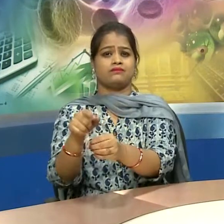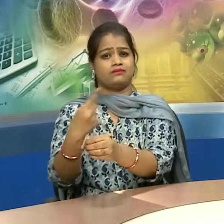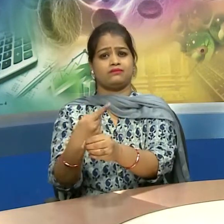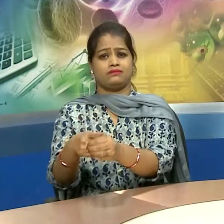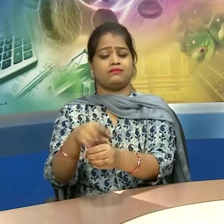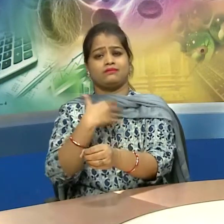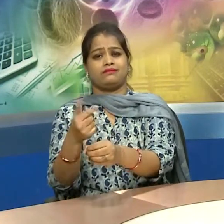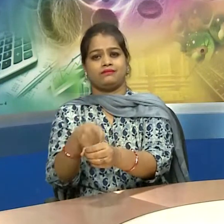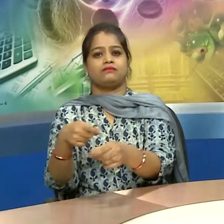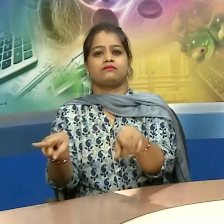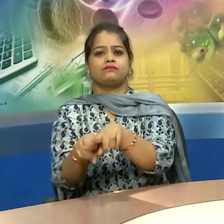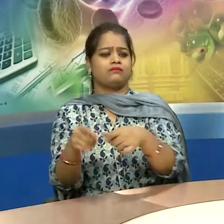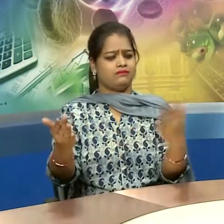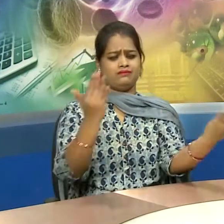टिप्पणी कीजिए।